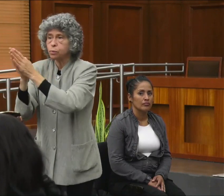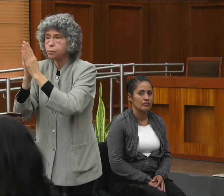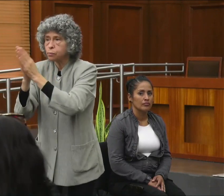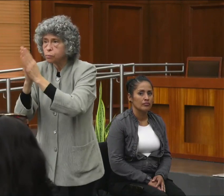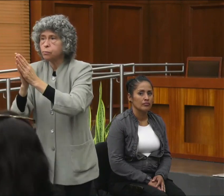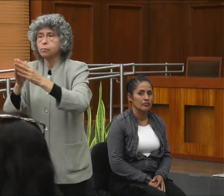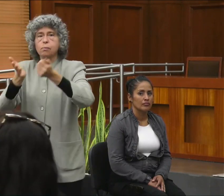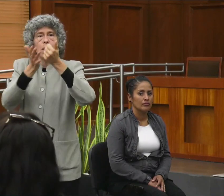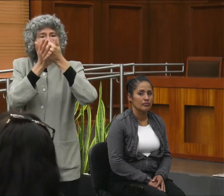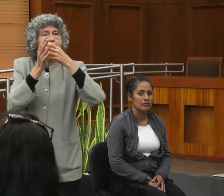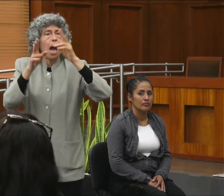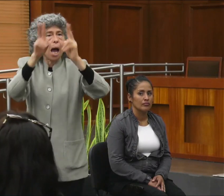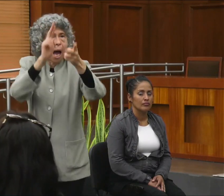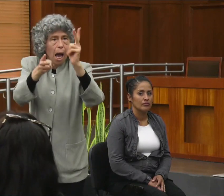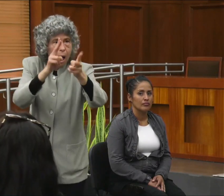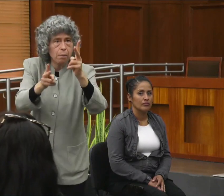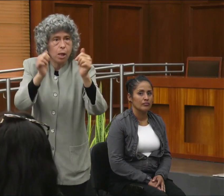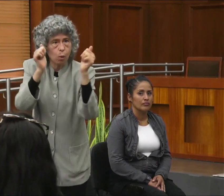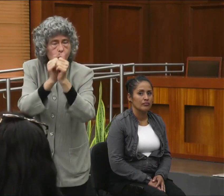Por favor.